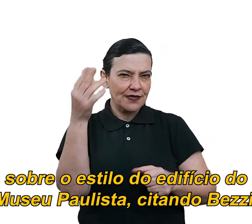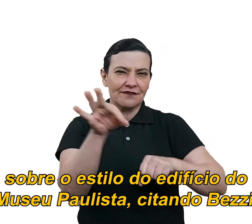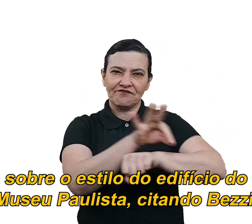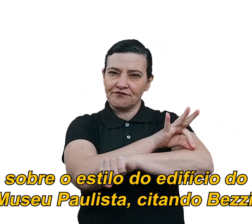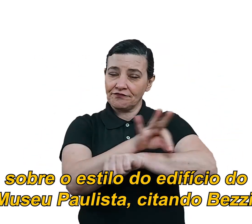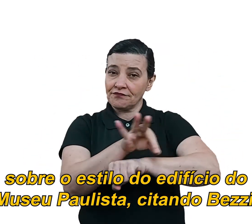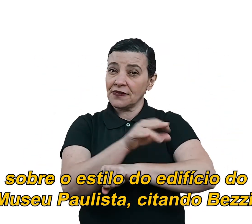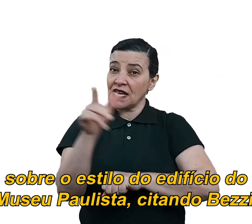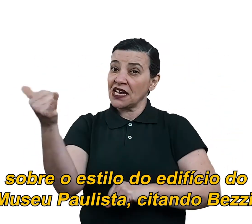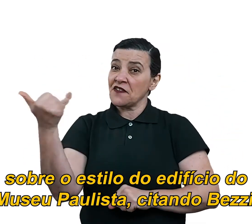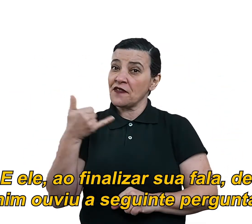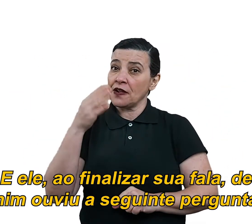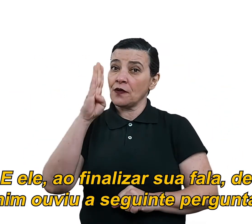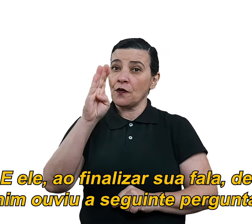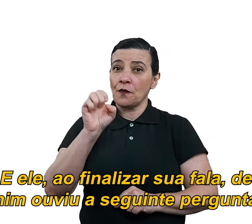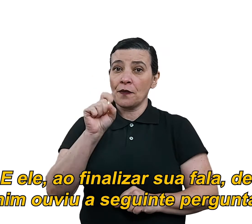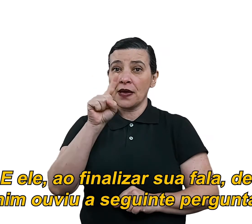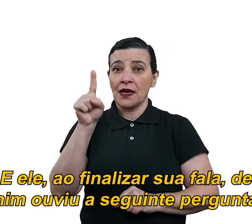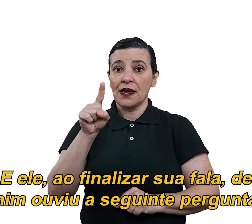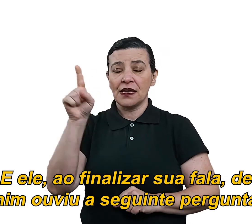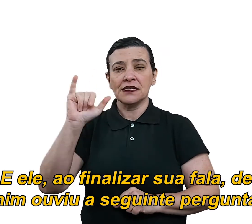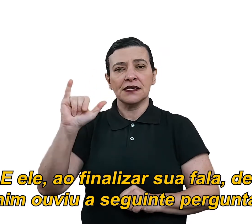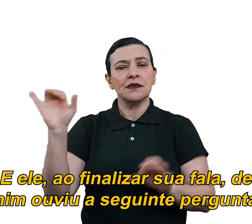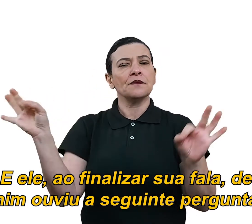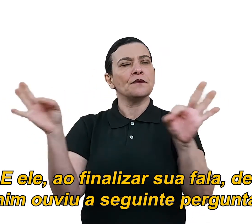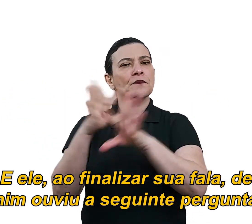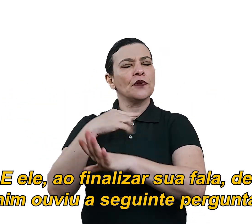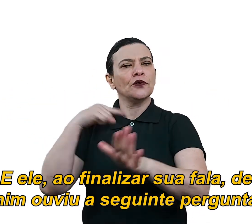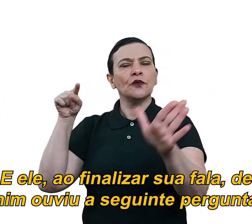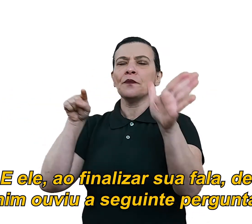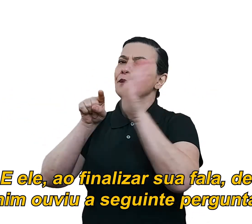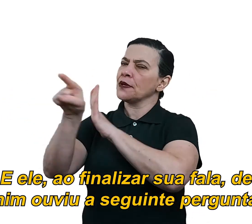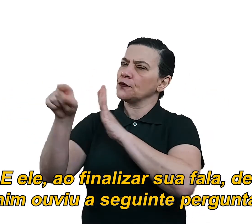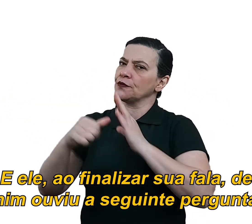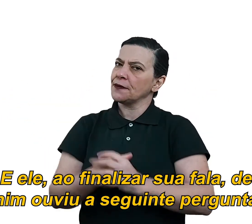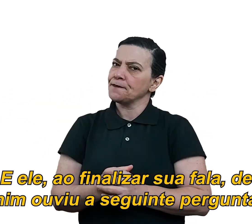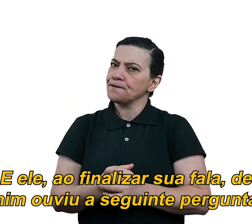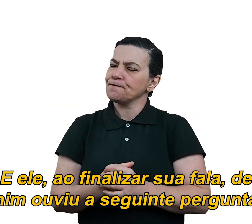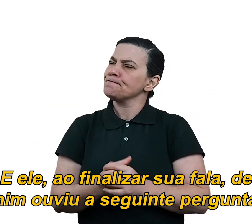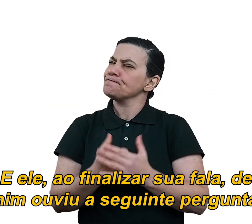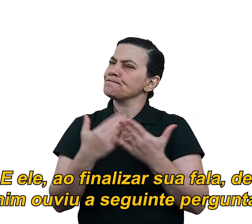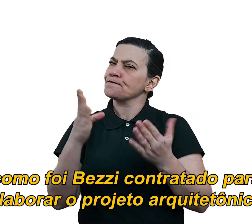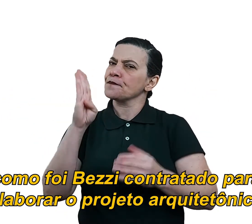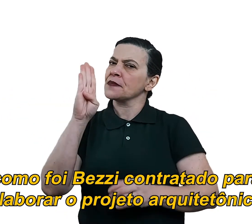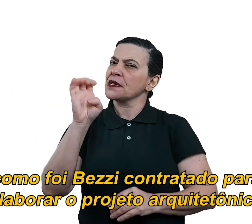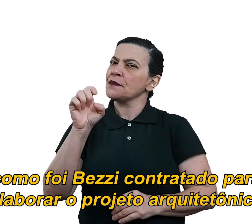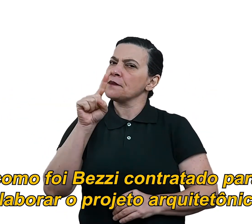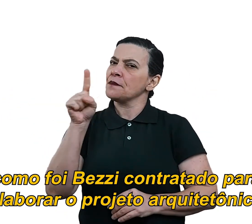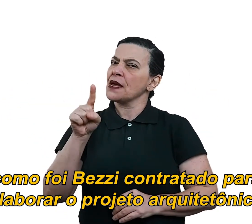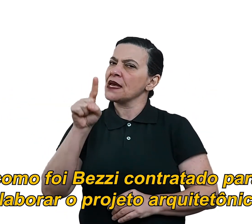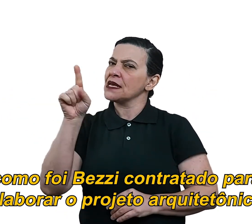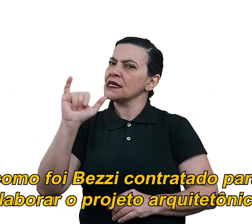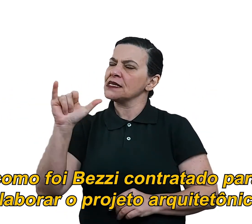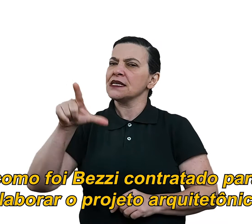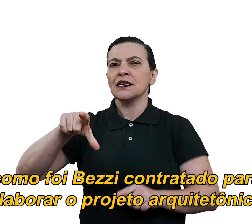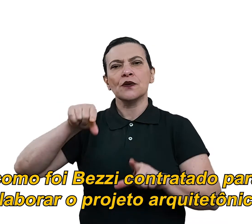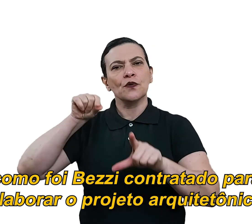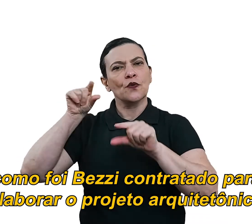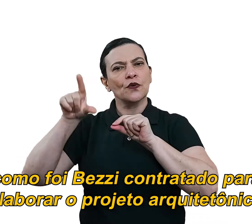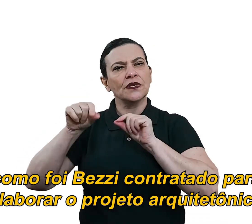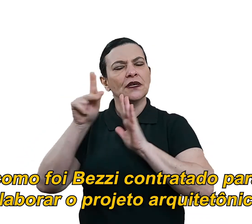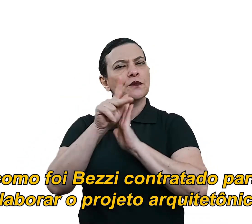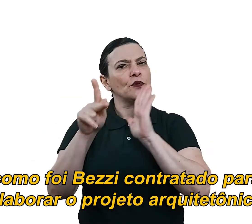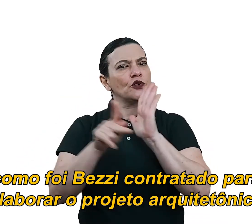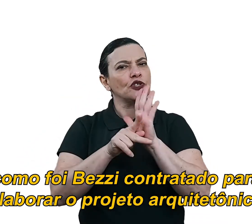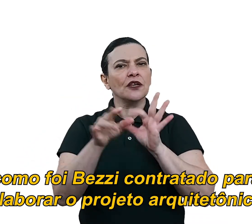Paulista, citando Bezzi. E ele, ao finalizar sua fala, de mim ouviu a seguinte pergunta: como foi Bezzi contratado